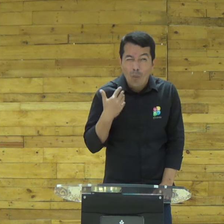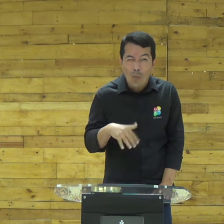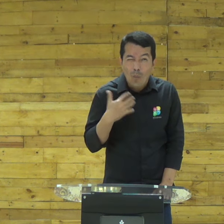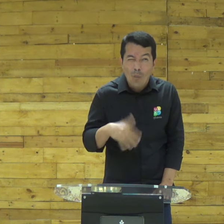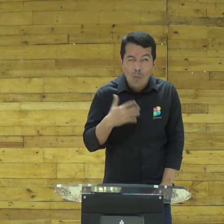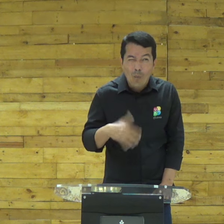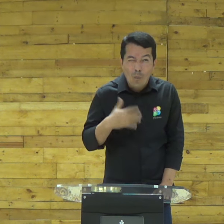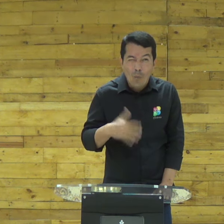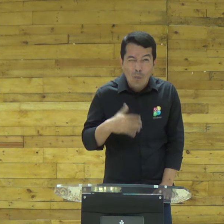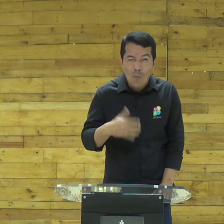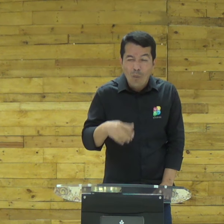são